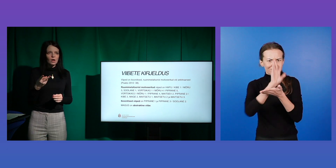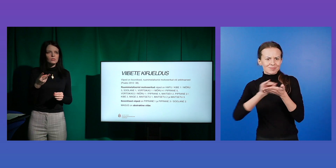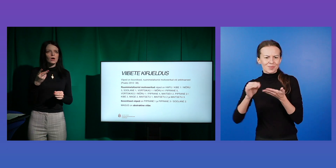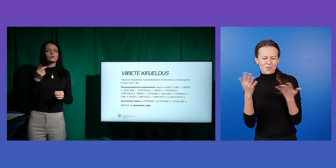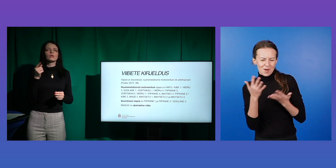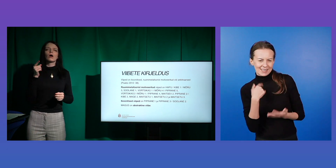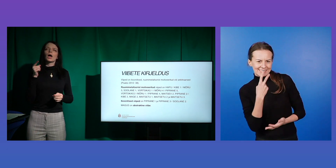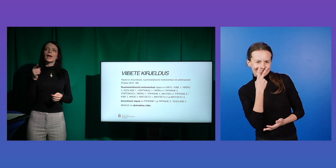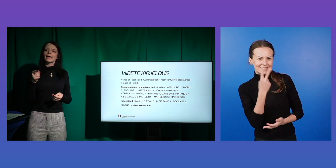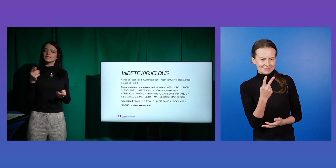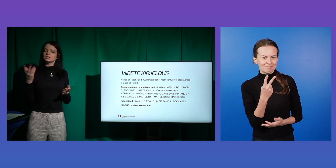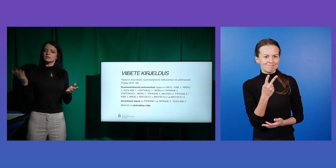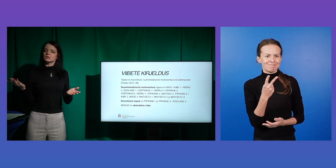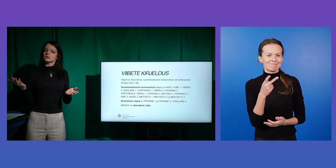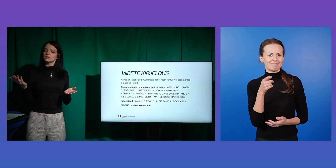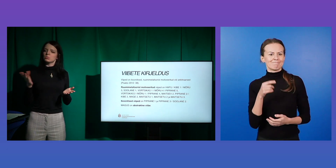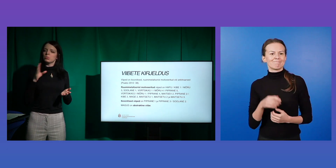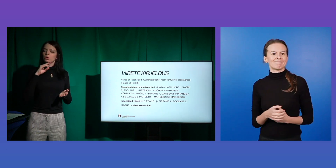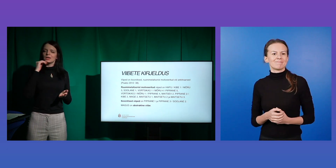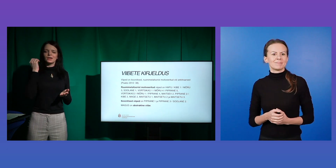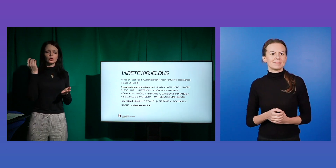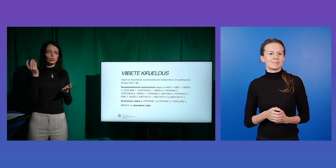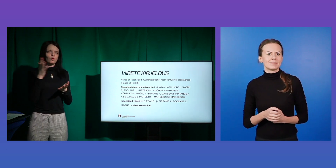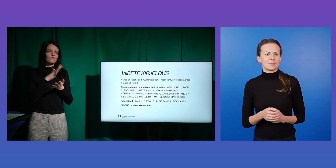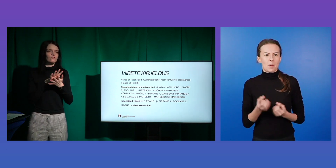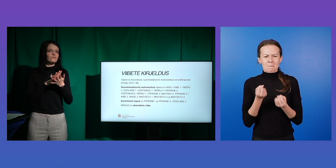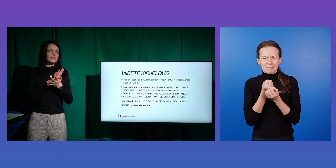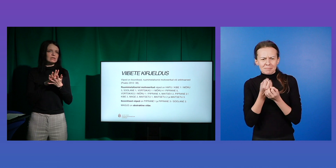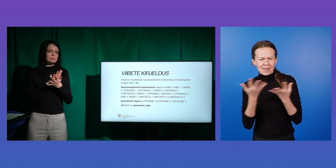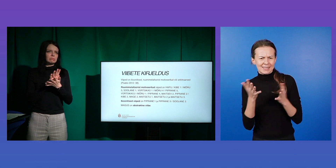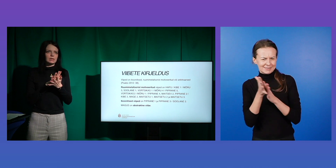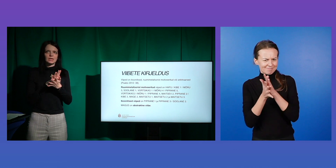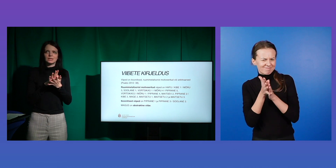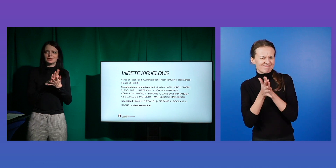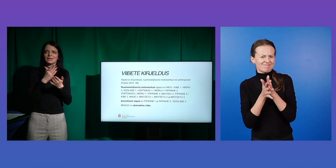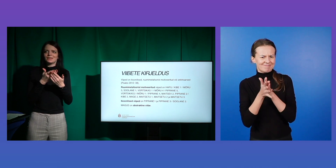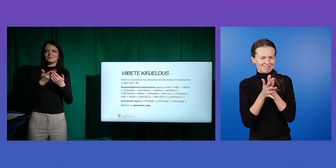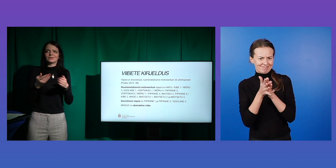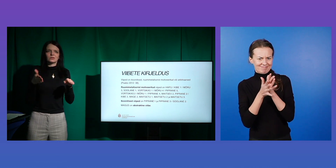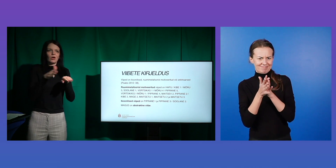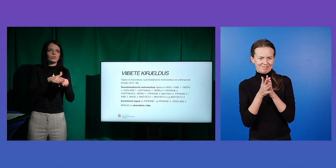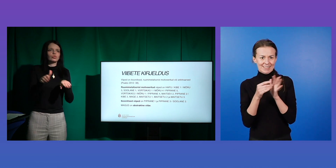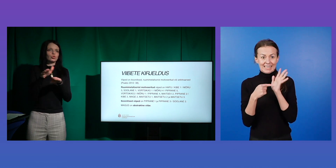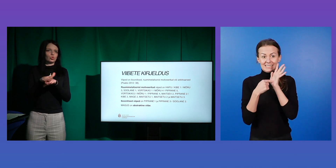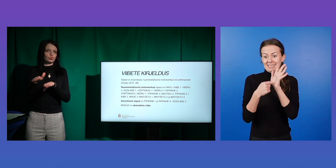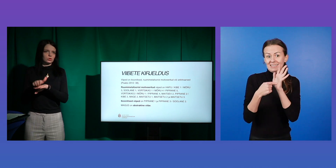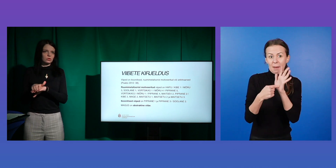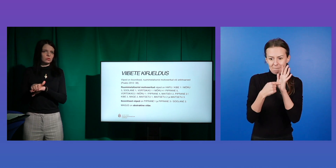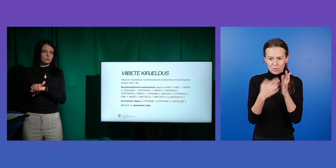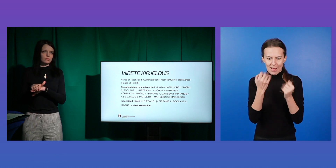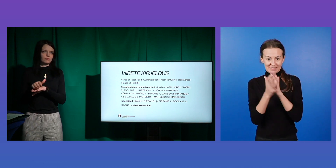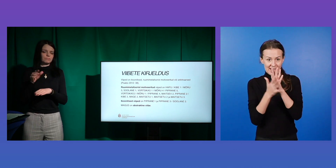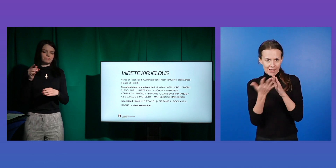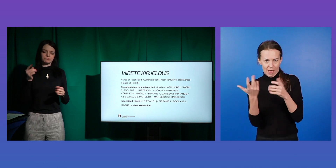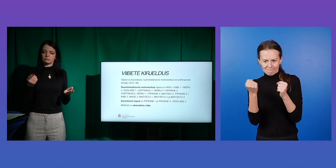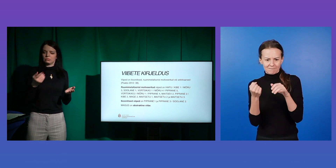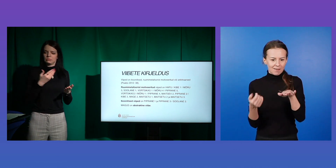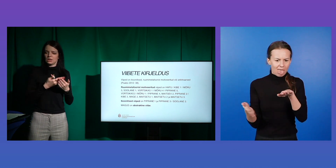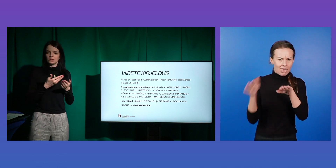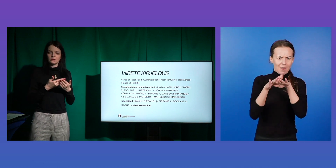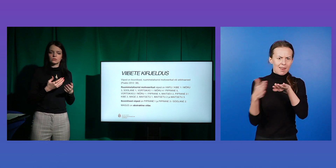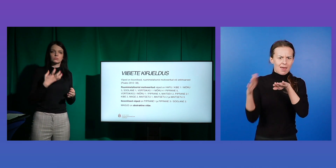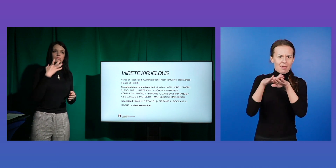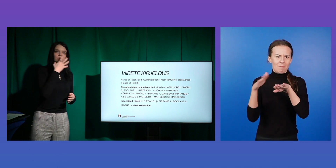Huvitavat oli uurimustulemust vaadata, sest et need viiped paljud kattusid oma